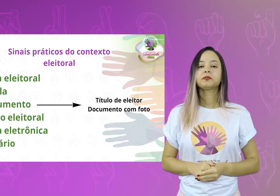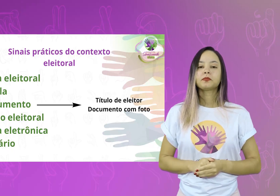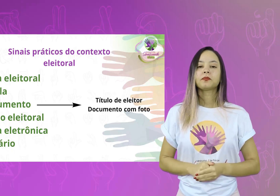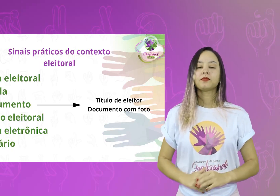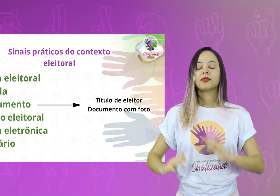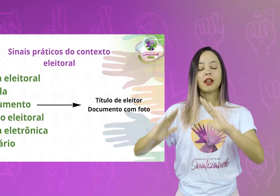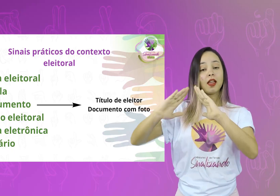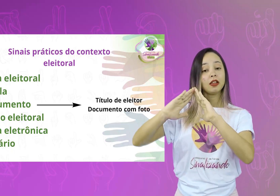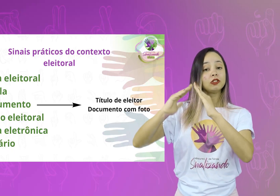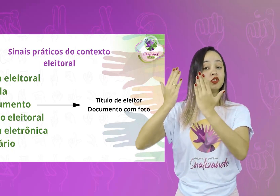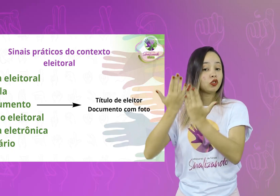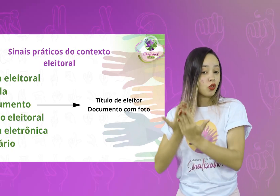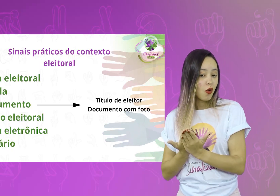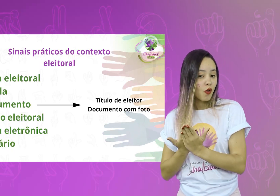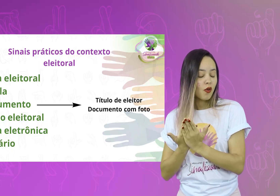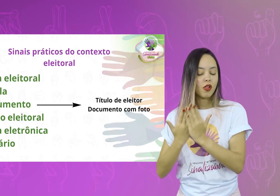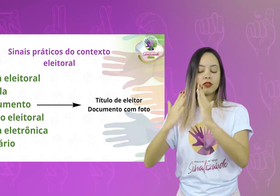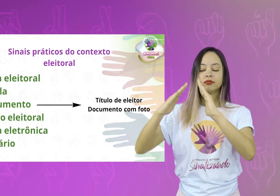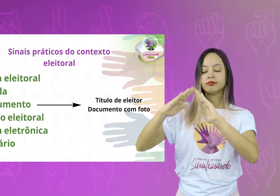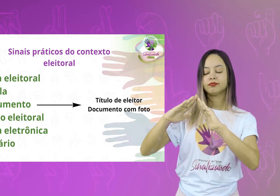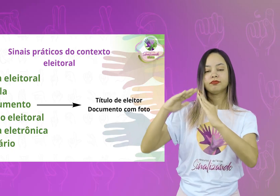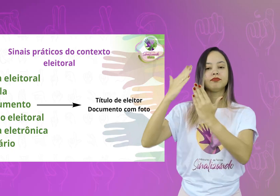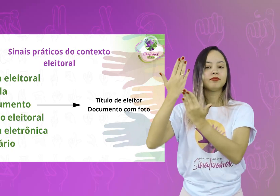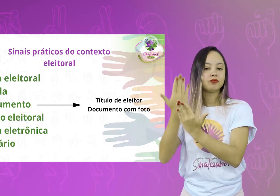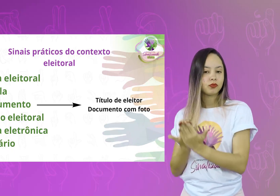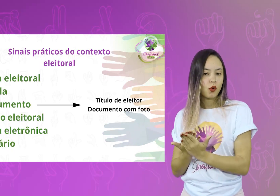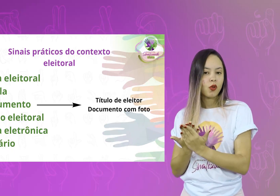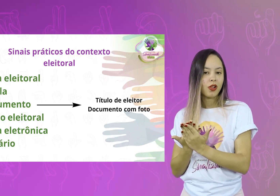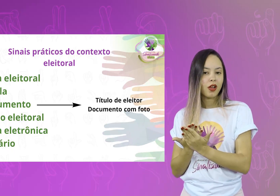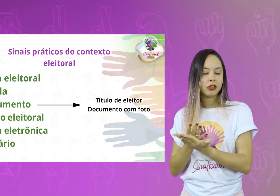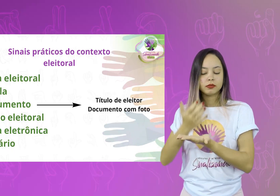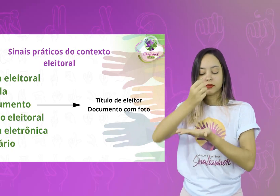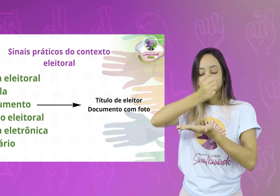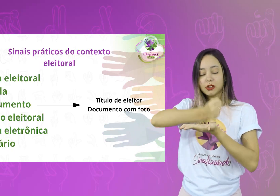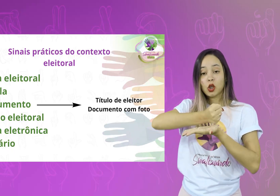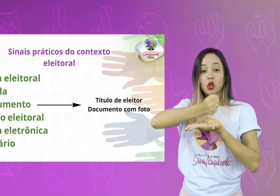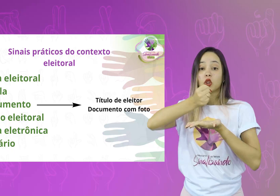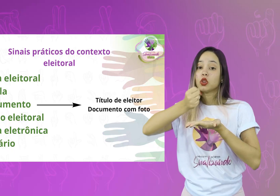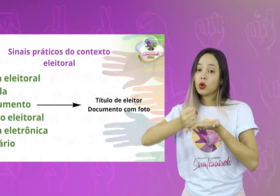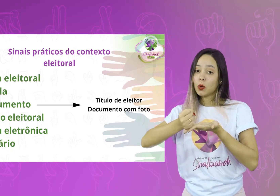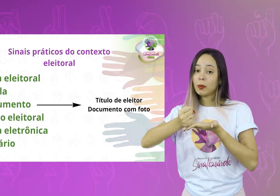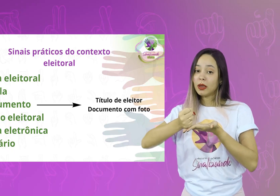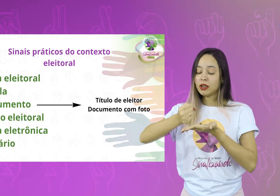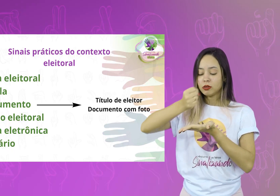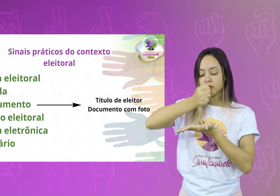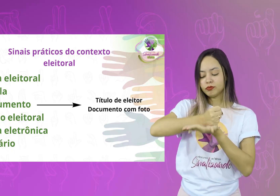de zona eleitoral, certo? Escola, esse é o sinal de escola.